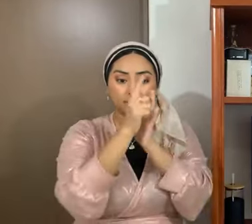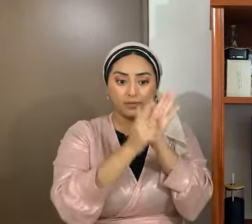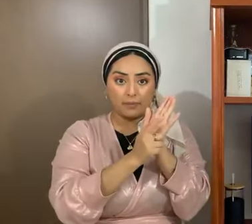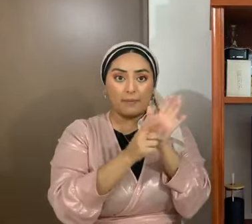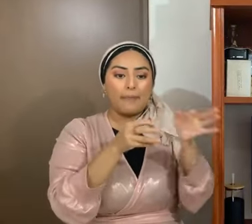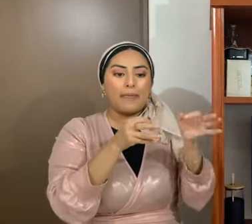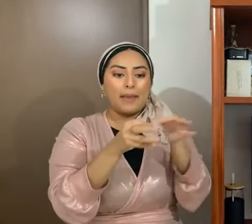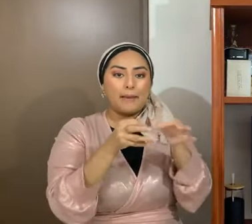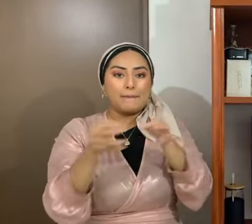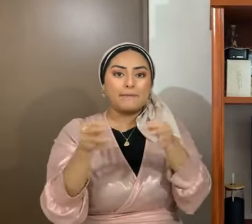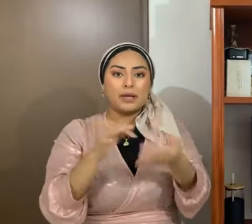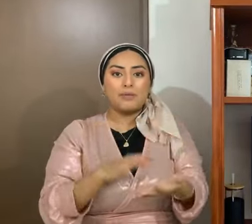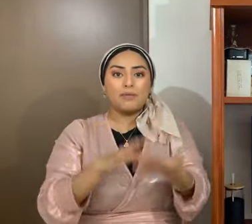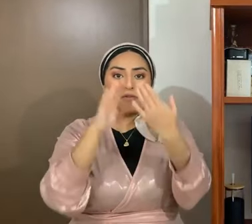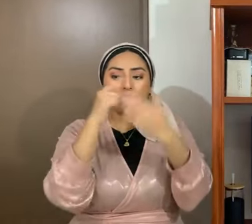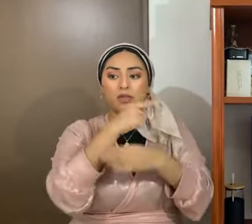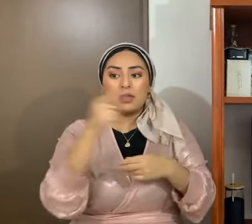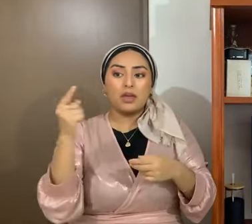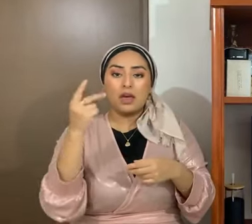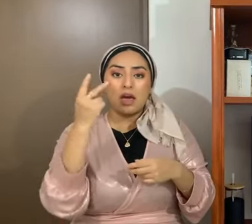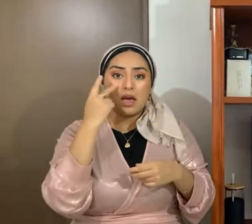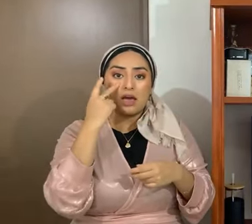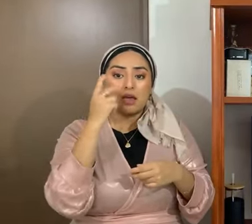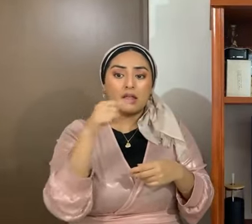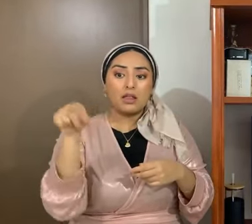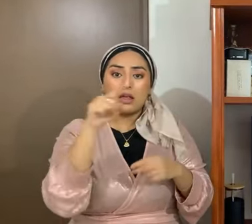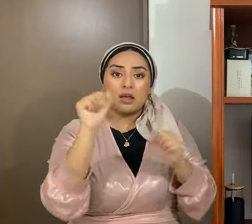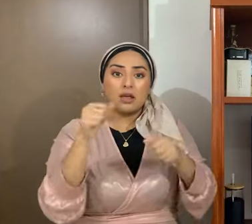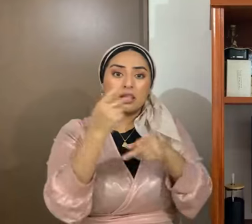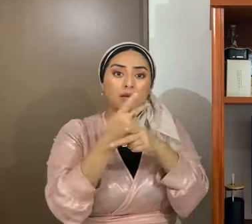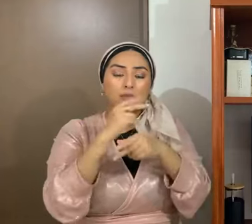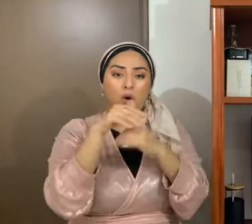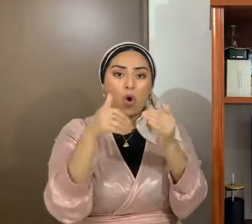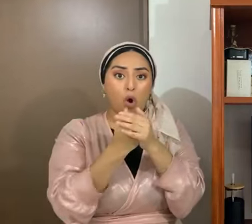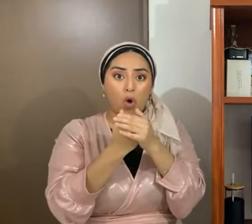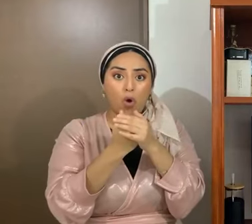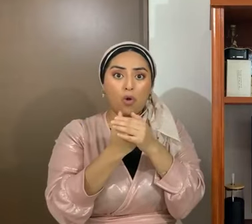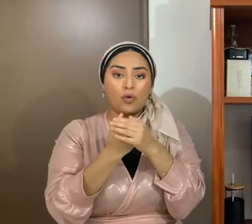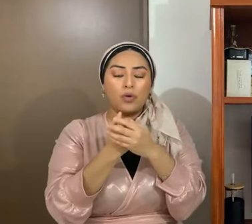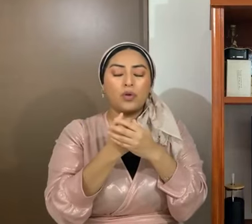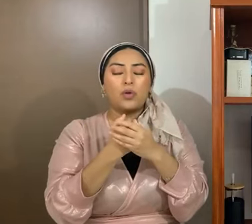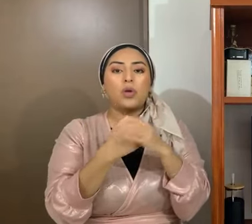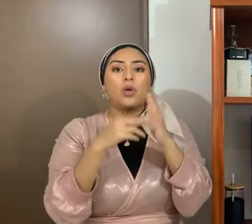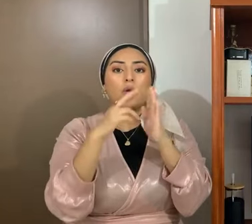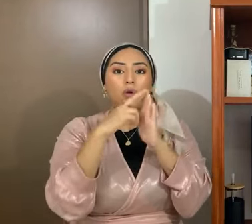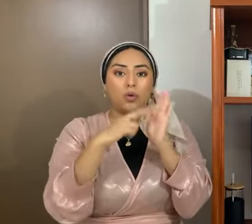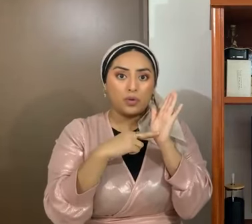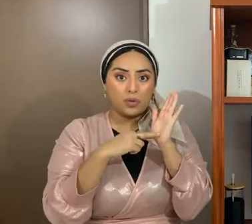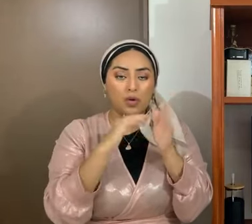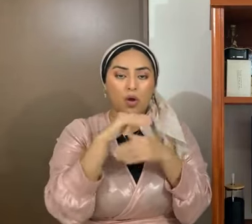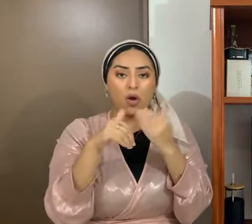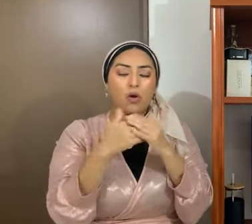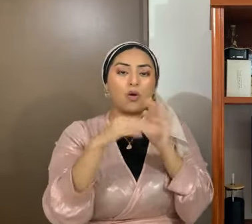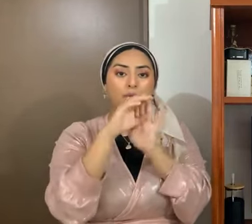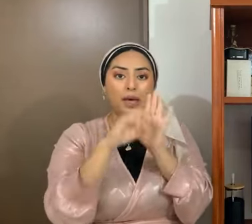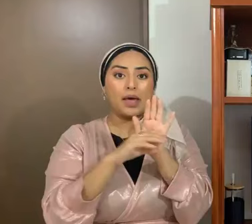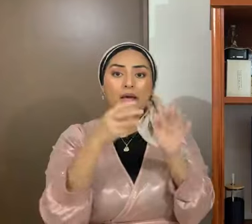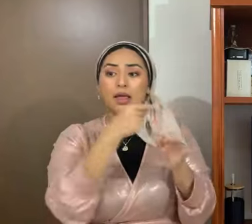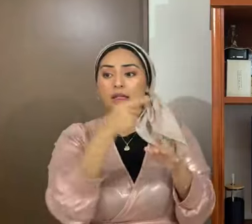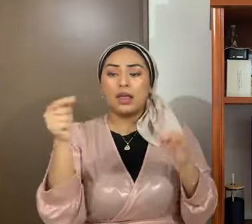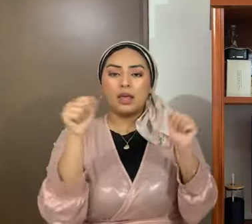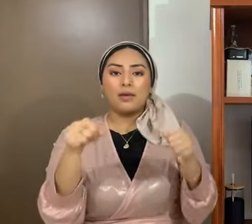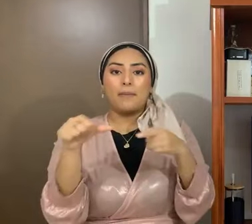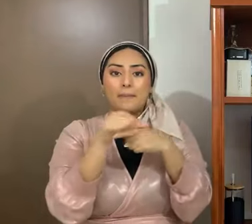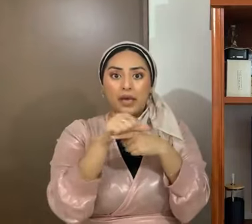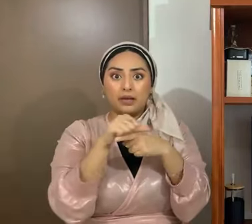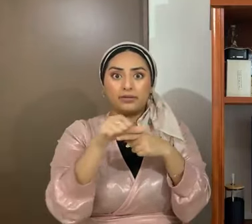y descríbelo delante de sus ojos, para que guarden toda su forma y todas sus reglas, todos sus mandamientos, y los pongan